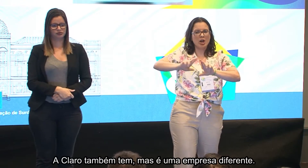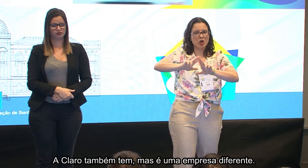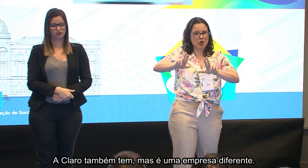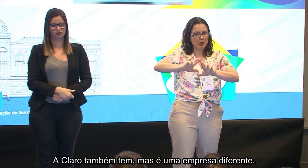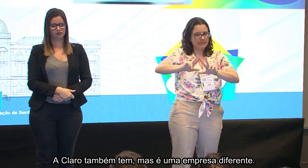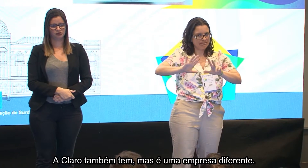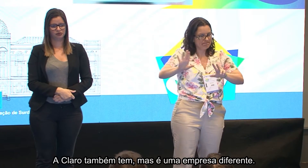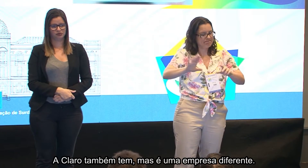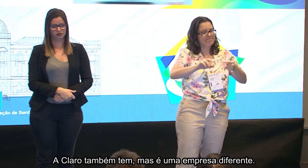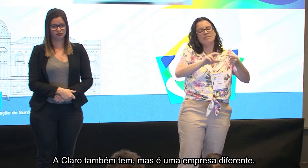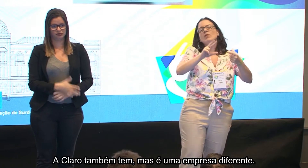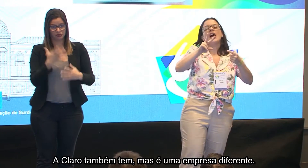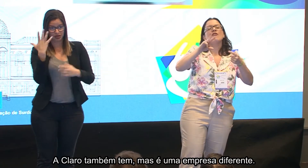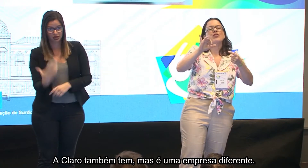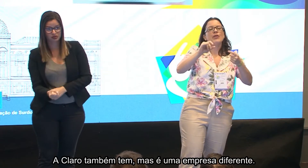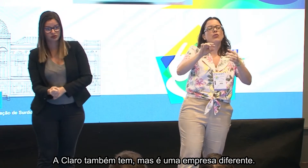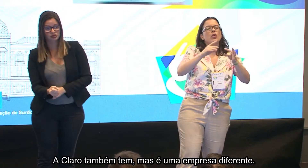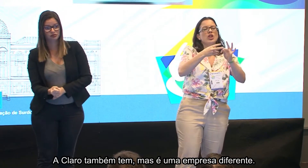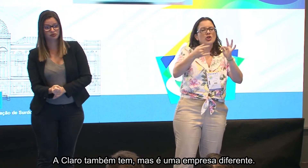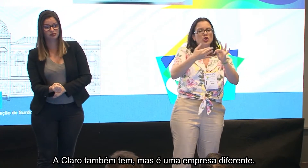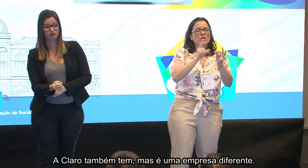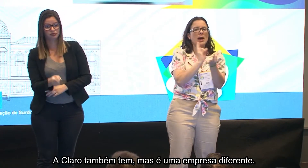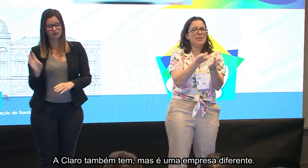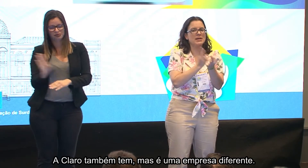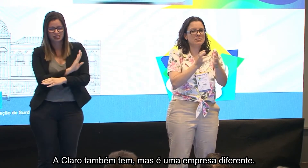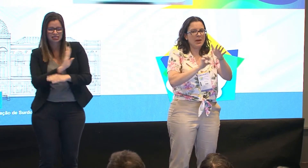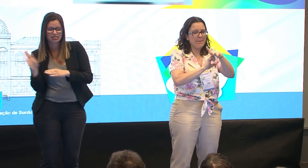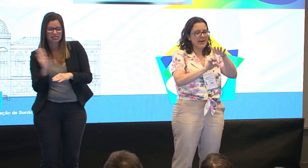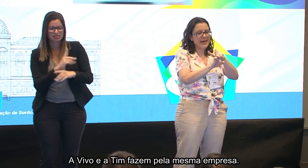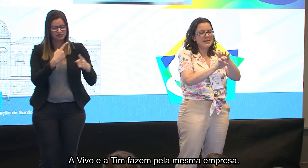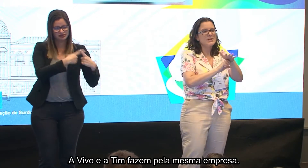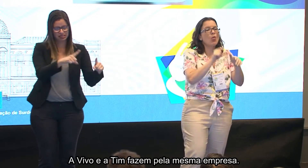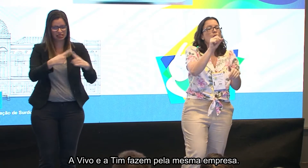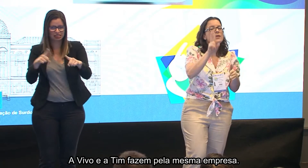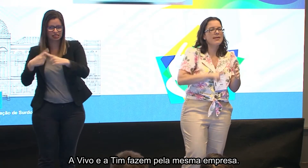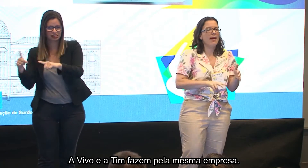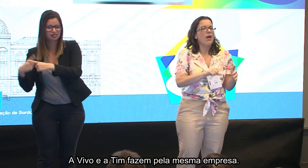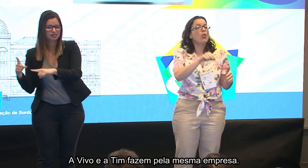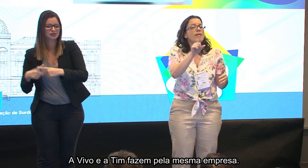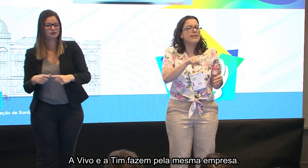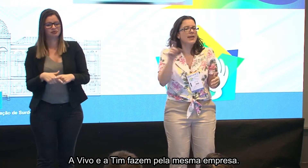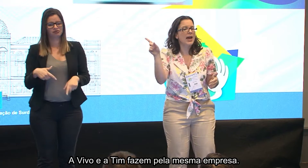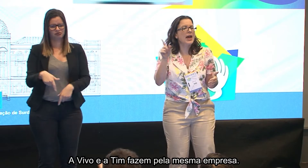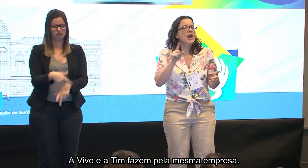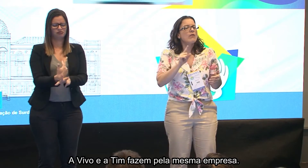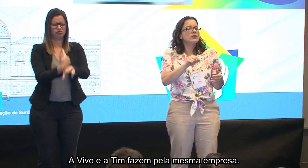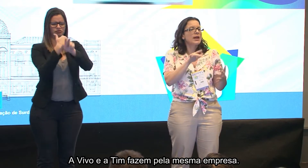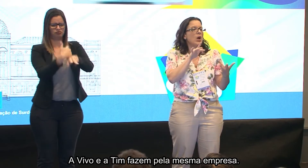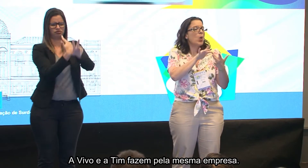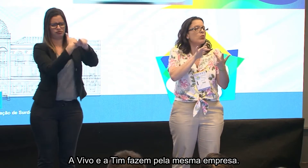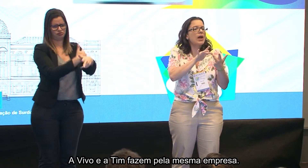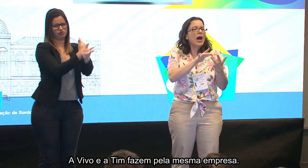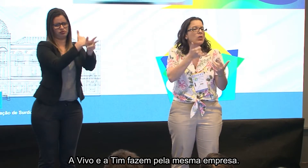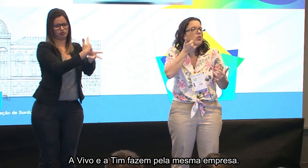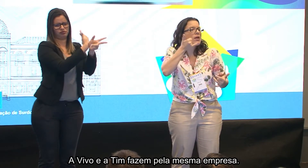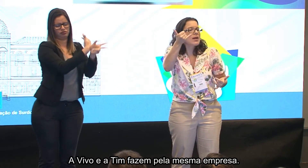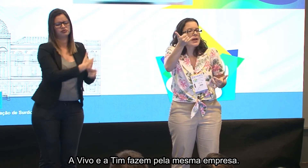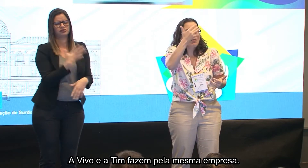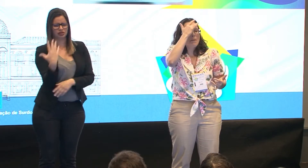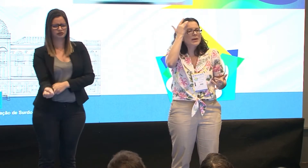A Claro também tem, mas é uma empresa diferente. Então, a Vivo e a TIM fazem pela mesma empresa.